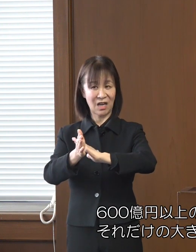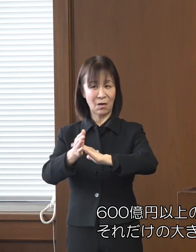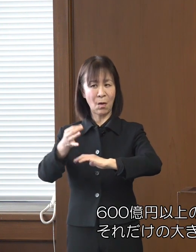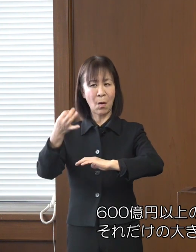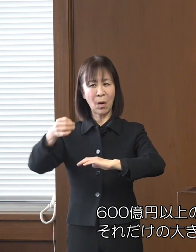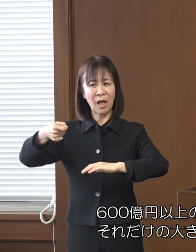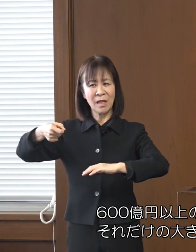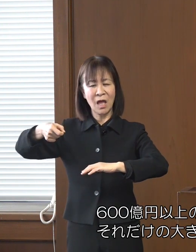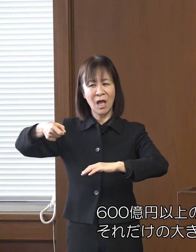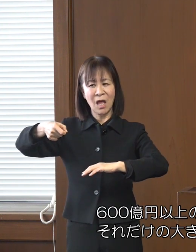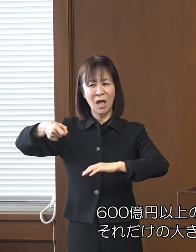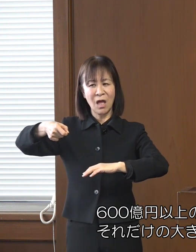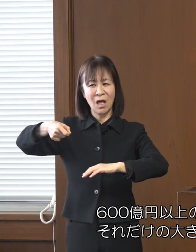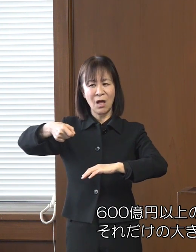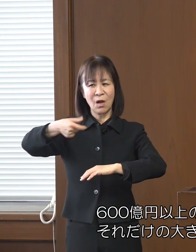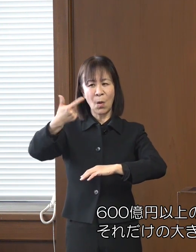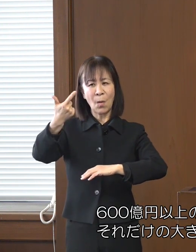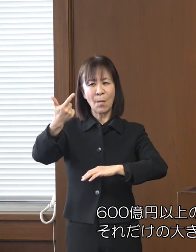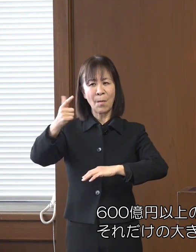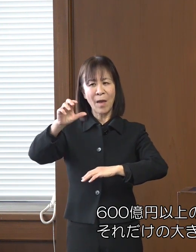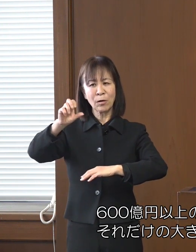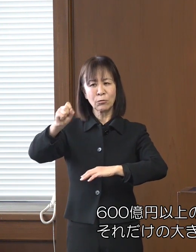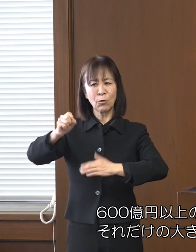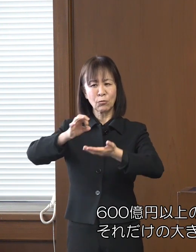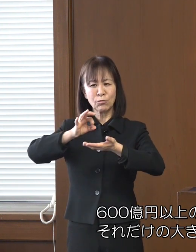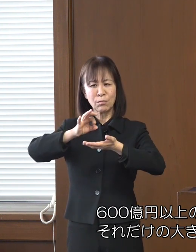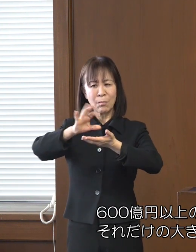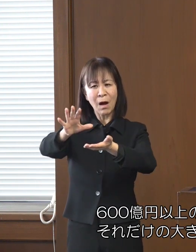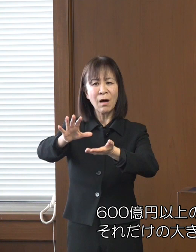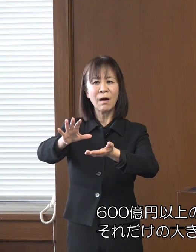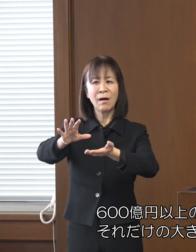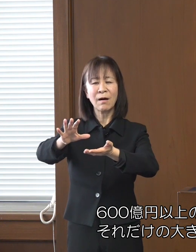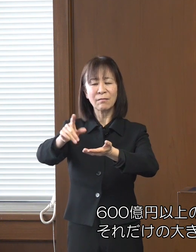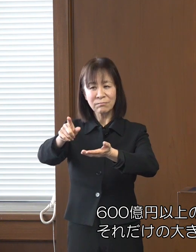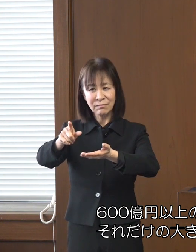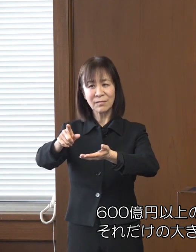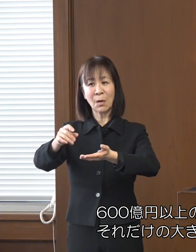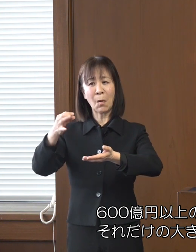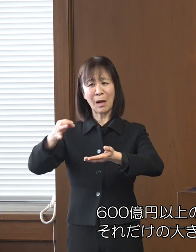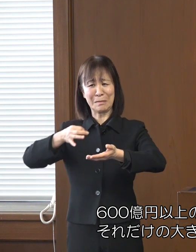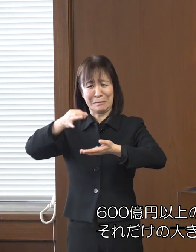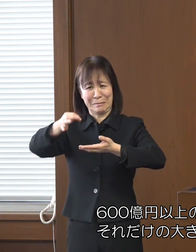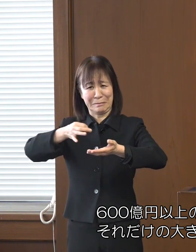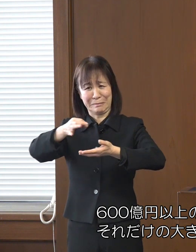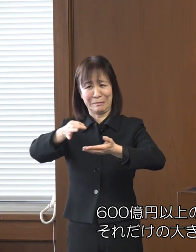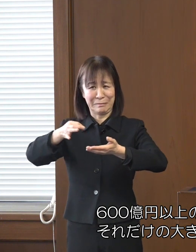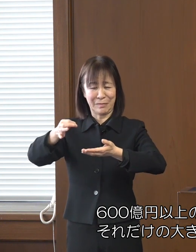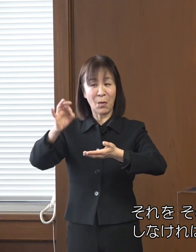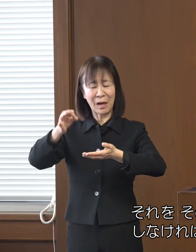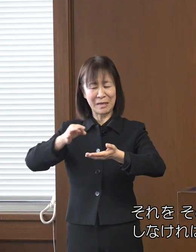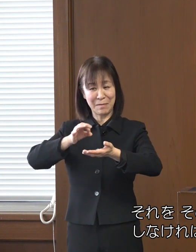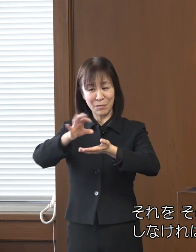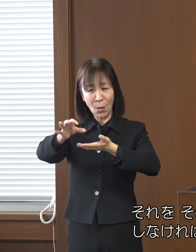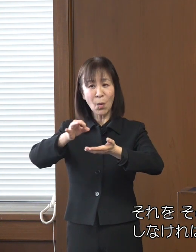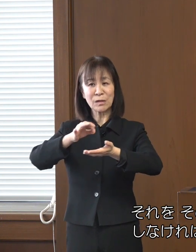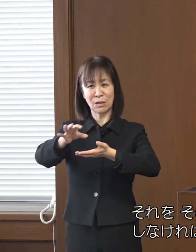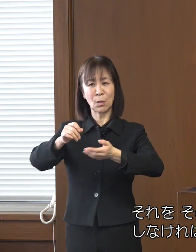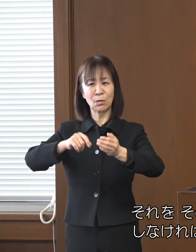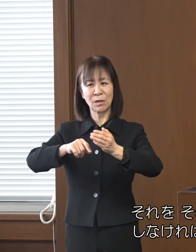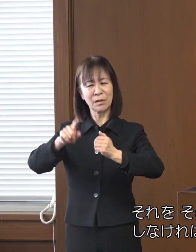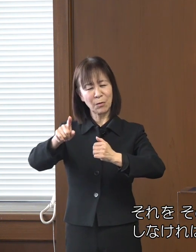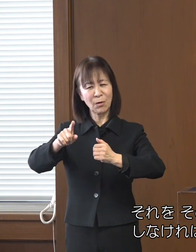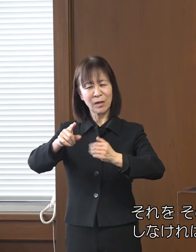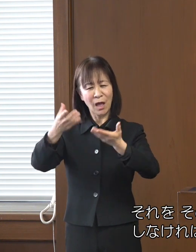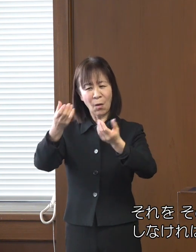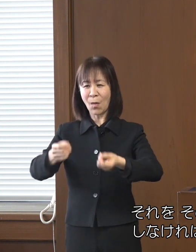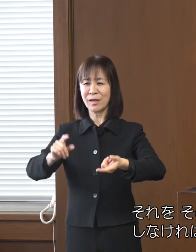以上の投資をして、進めたわけで、それだけの大きな、経費を投資するんだったらそれをその先に生かす